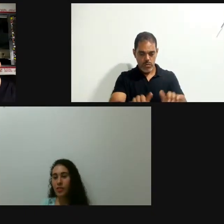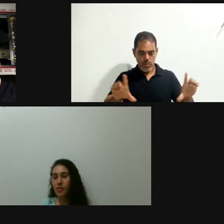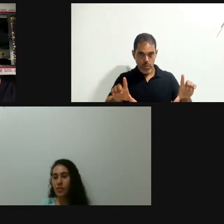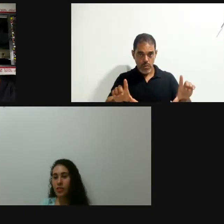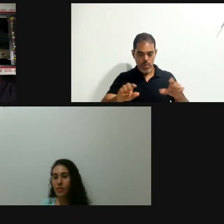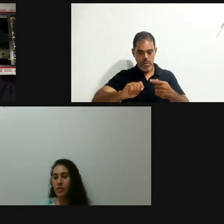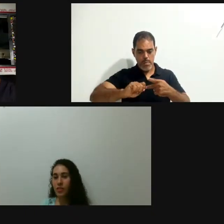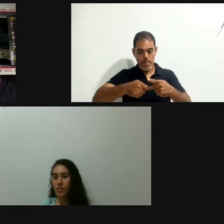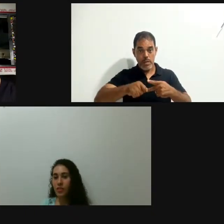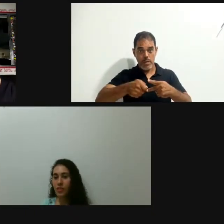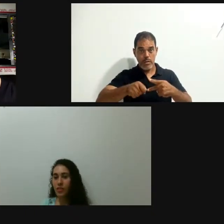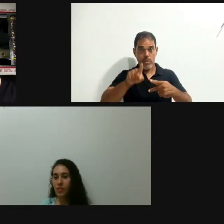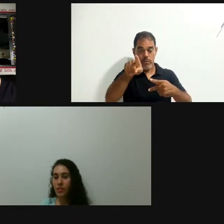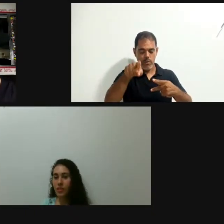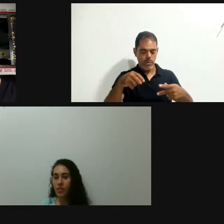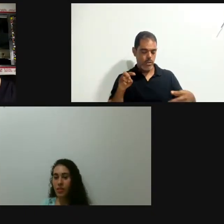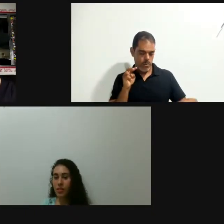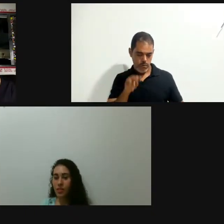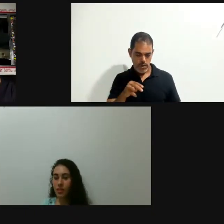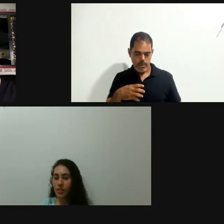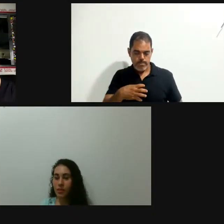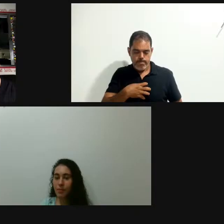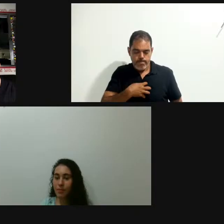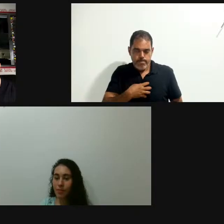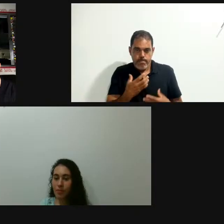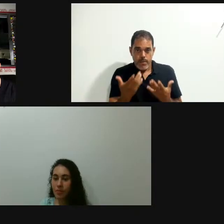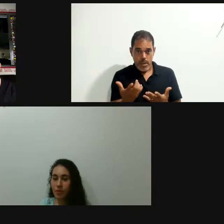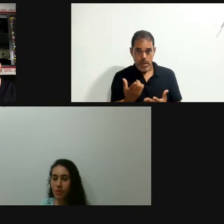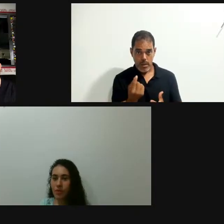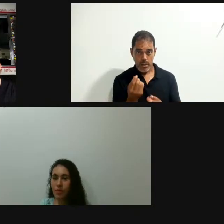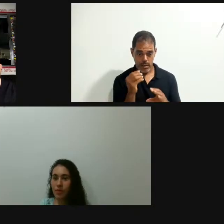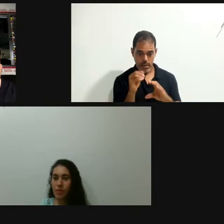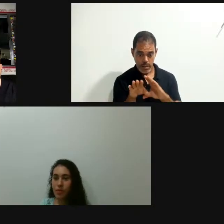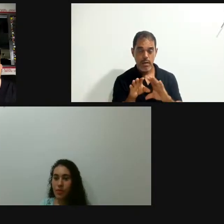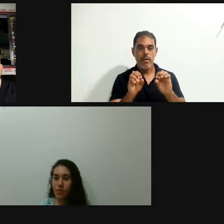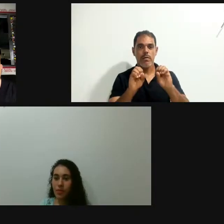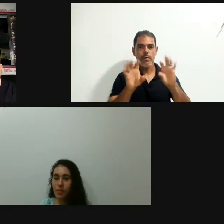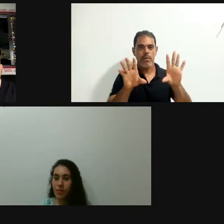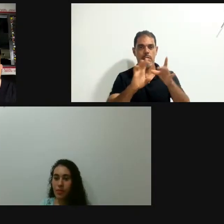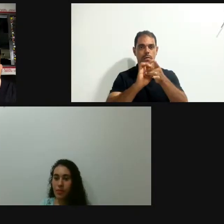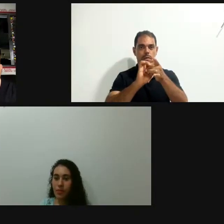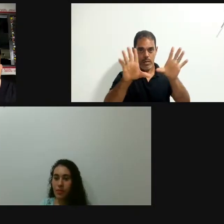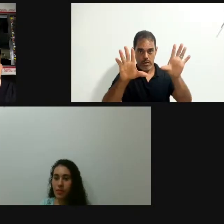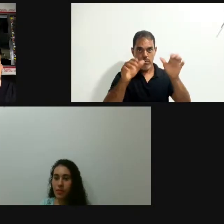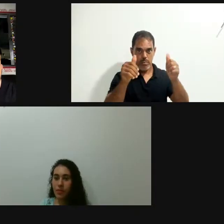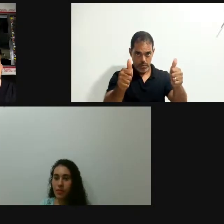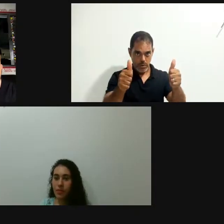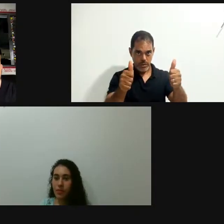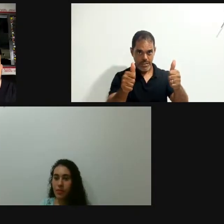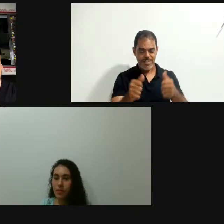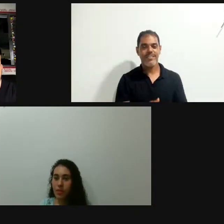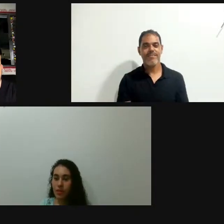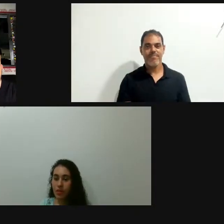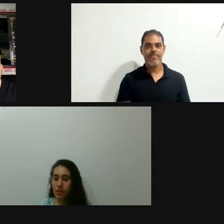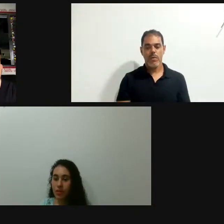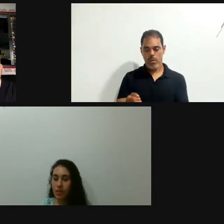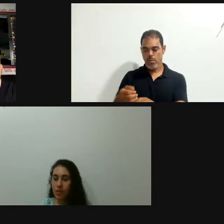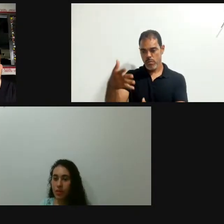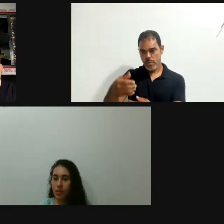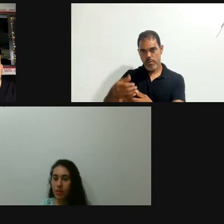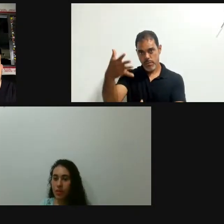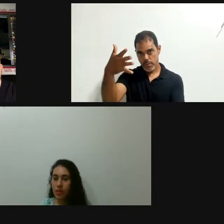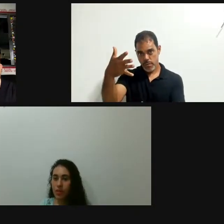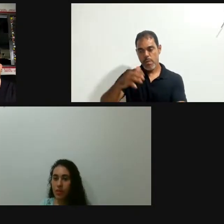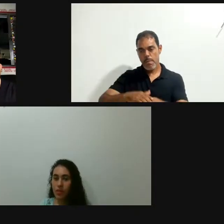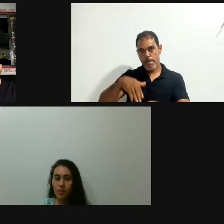seu coração ajudar ela no projeto dela. Tá aqui. Tem mais comentários. Aqui, ó, a nossa amiga